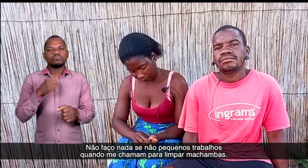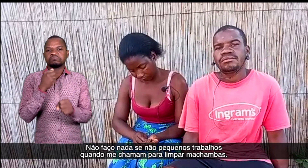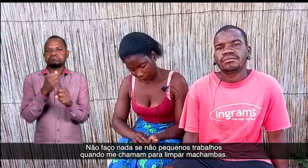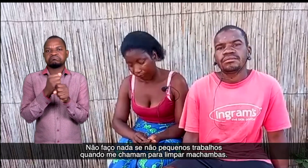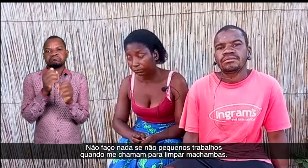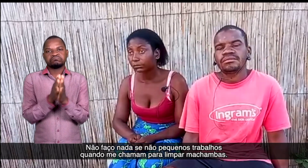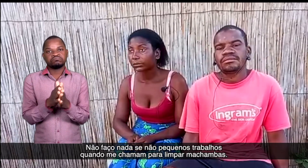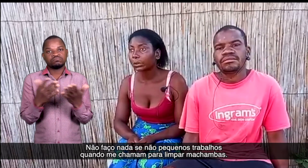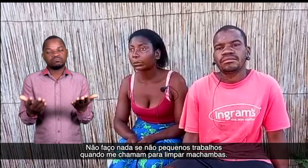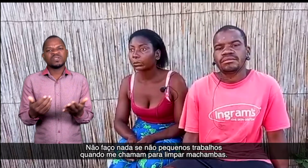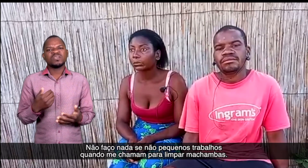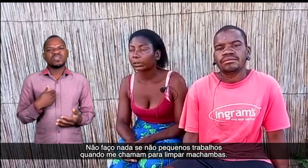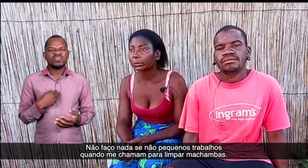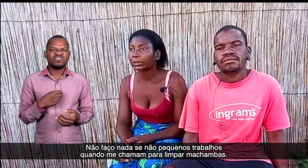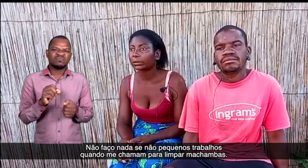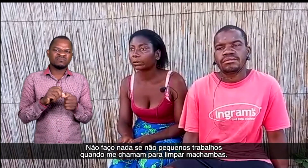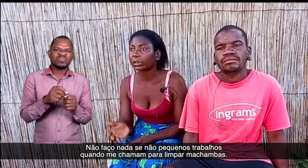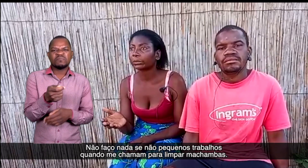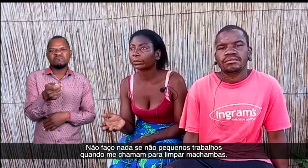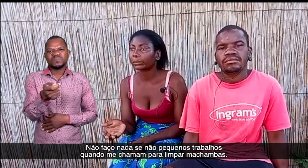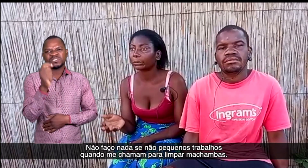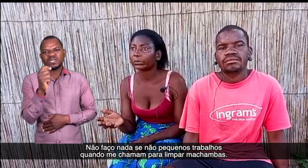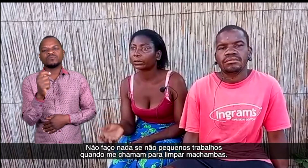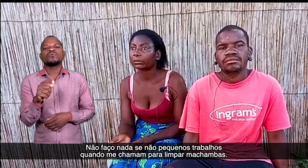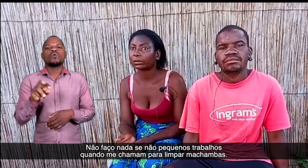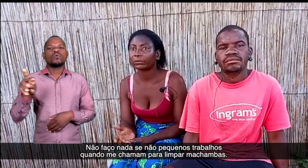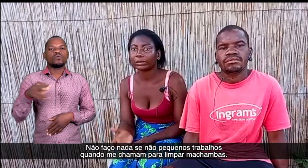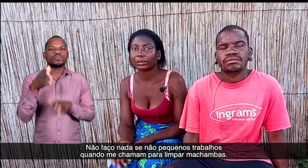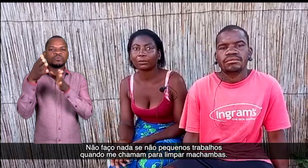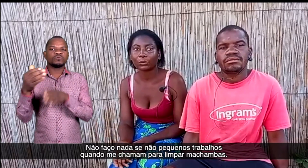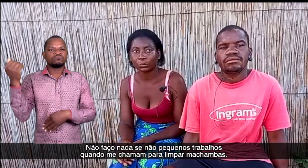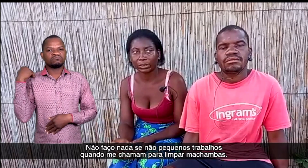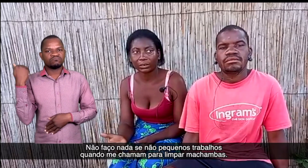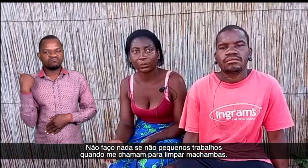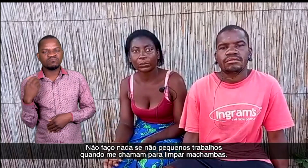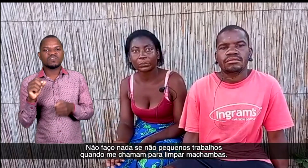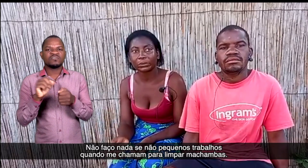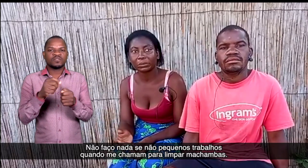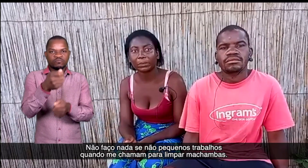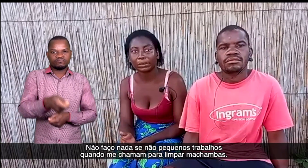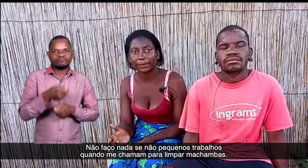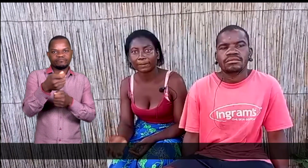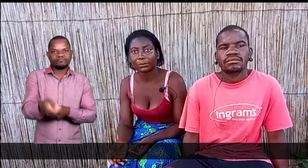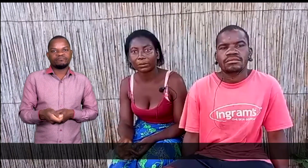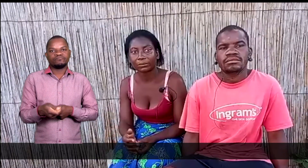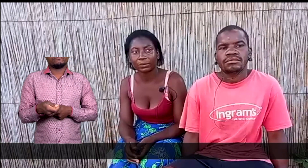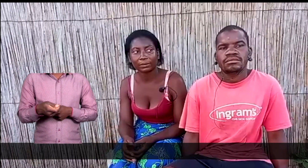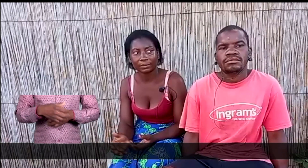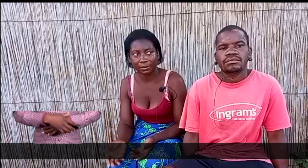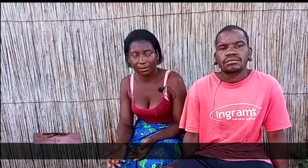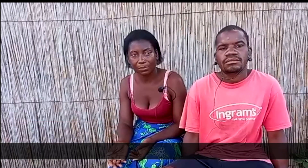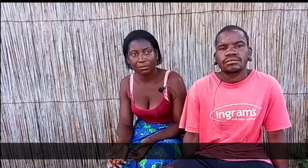Não faço nada, senão pequenos trabalhos quando me chamam para limpar machambas.